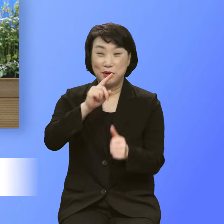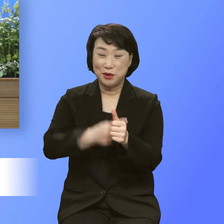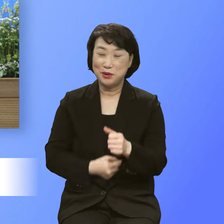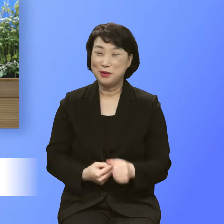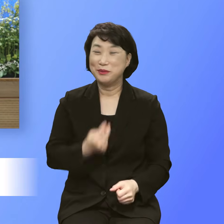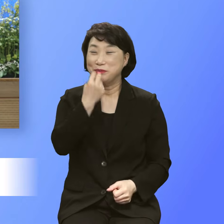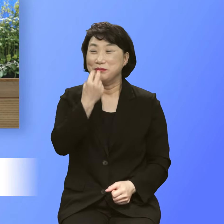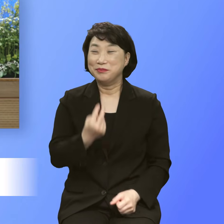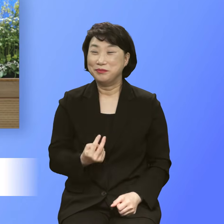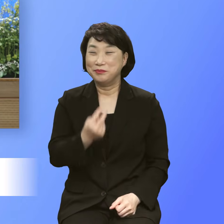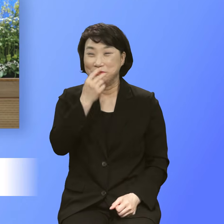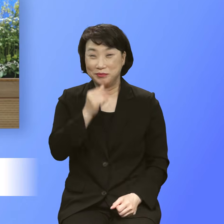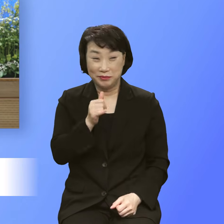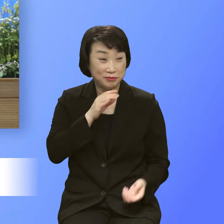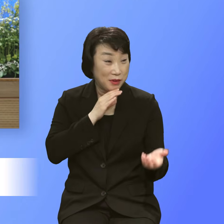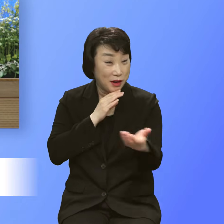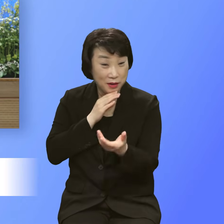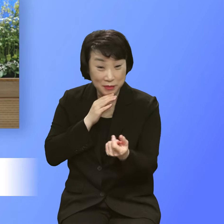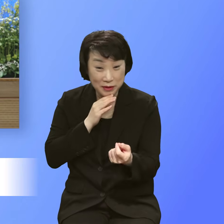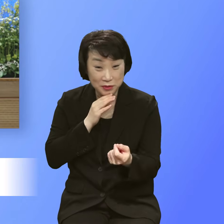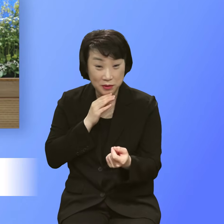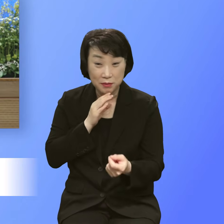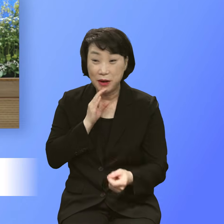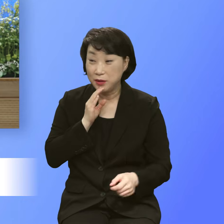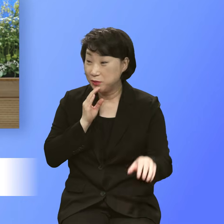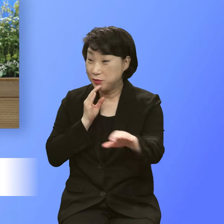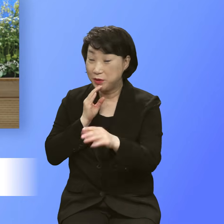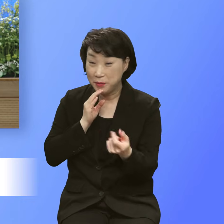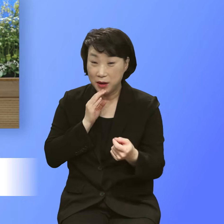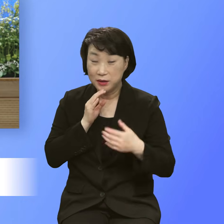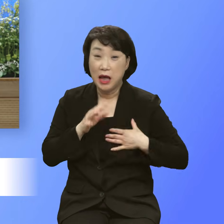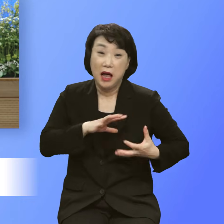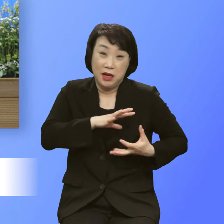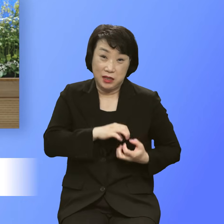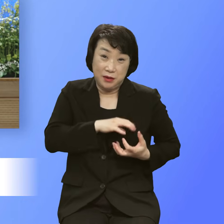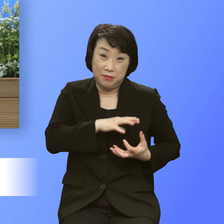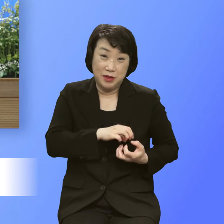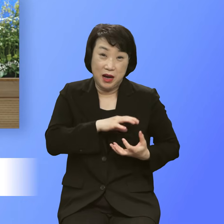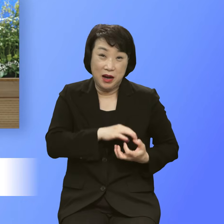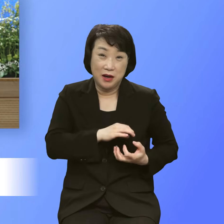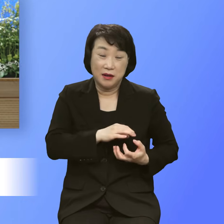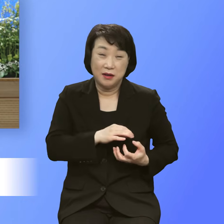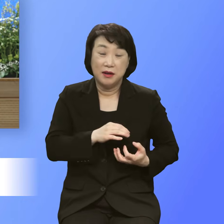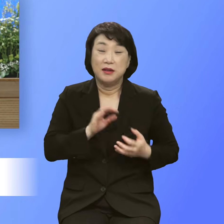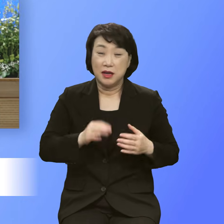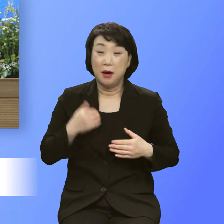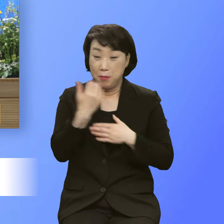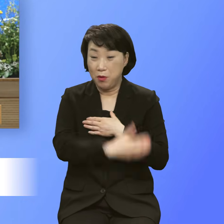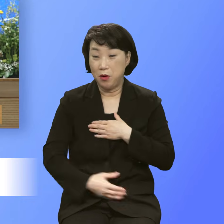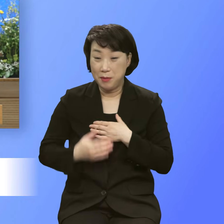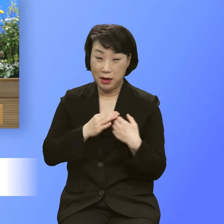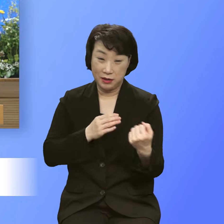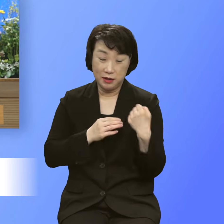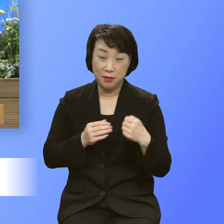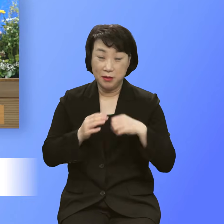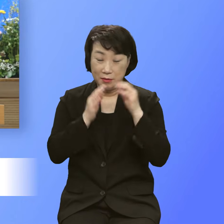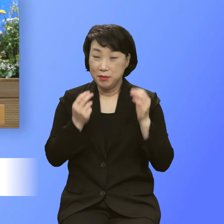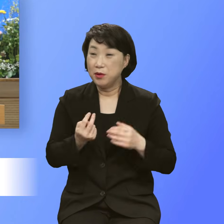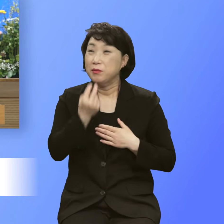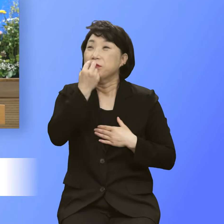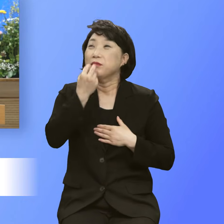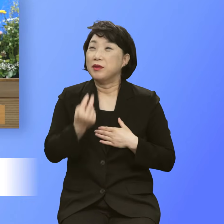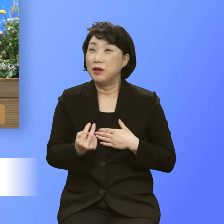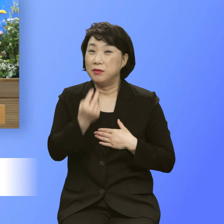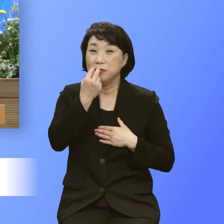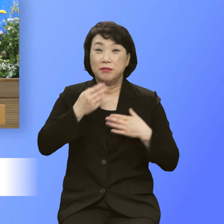거야. 누가 그냥 되게 있느냐? 내 심장을 통해서 내 몸의 기능을 통해서 호흡이 되겠고